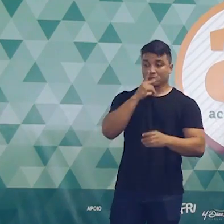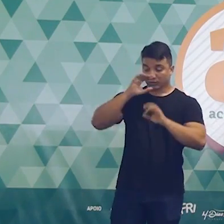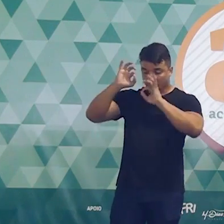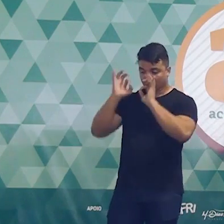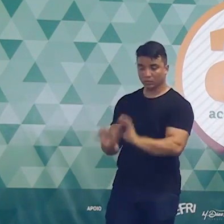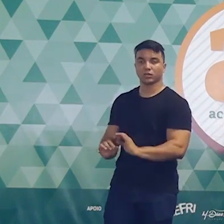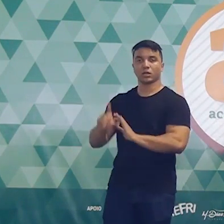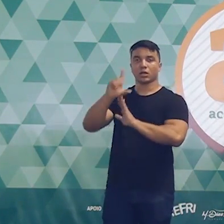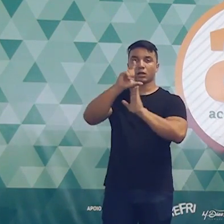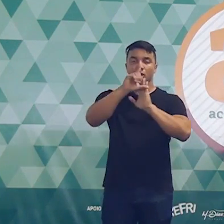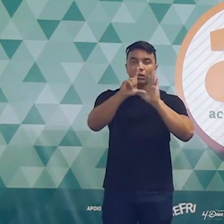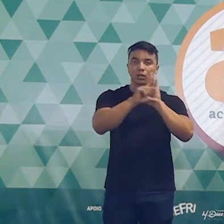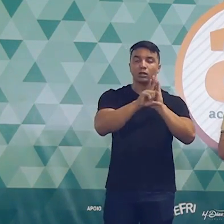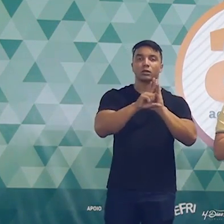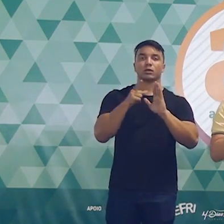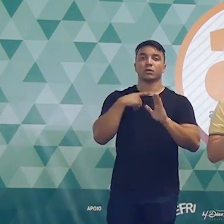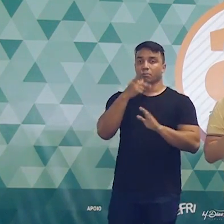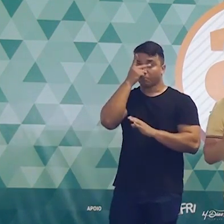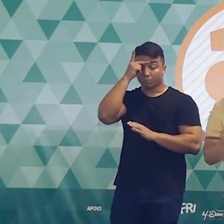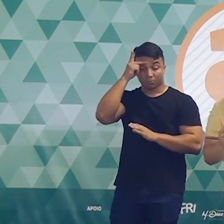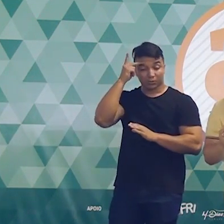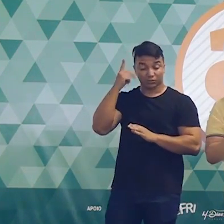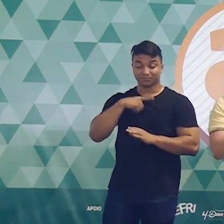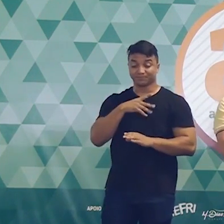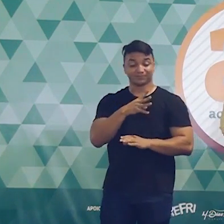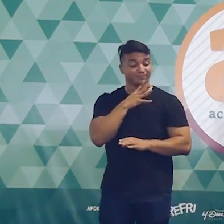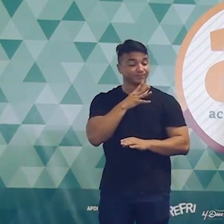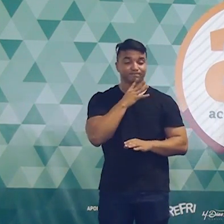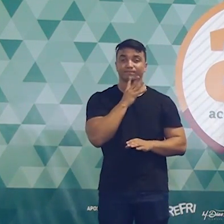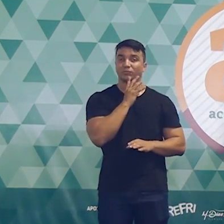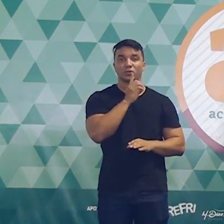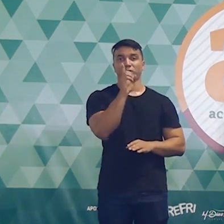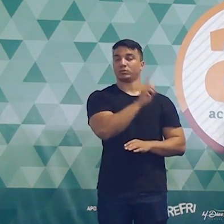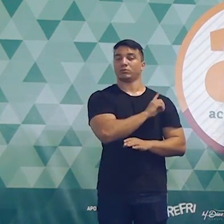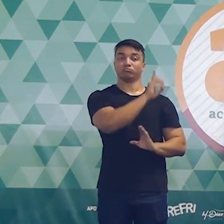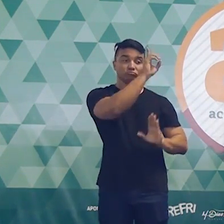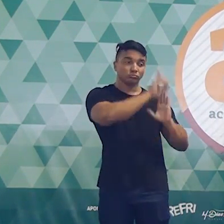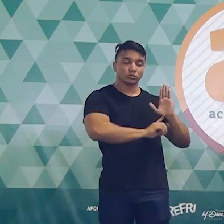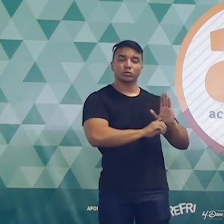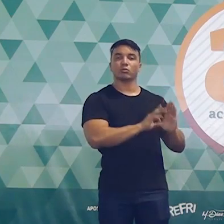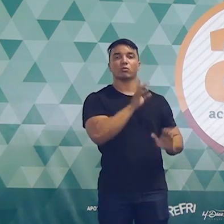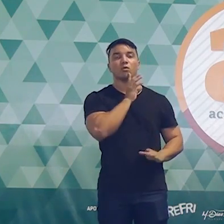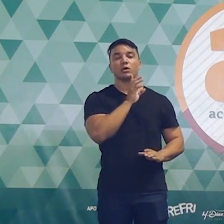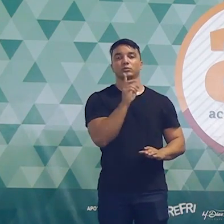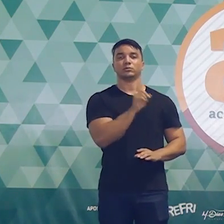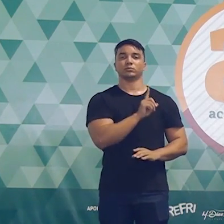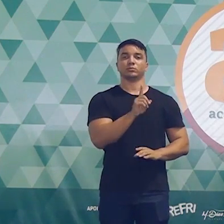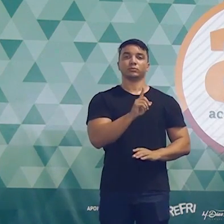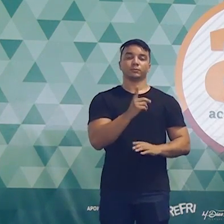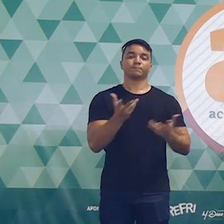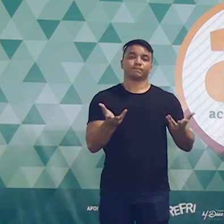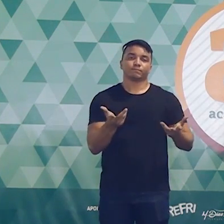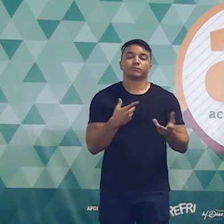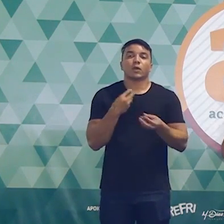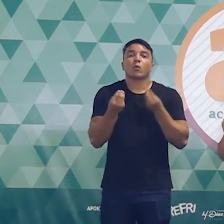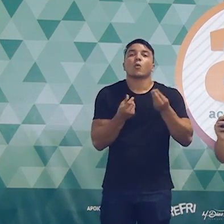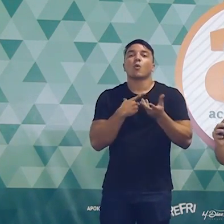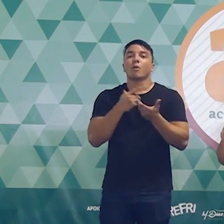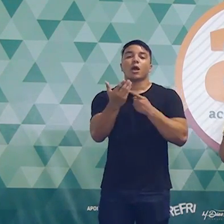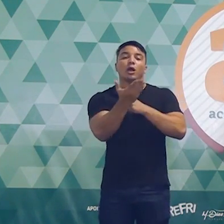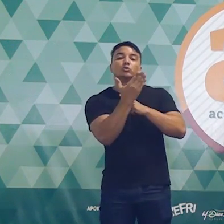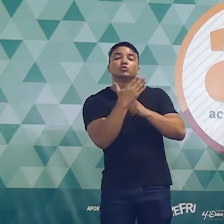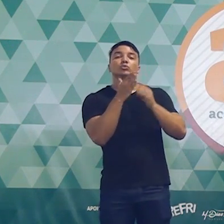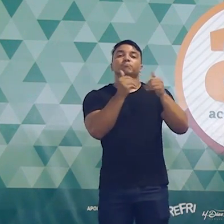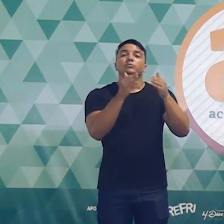garanta, boa parte da população não conhece seus direitos, boa parte da população não sabe a quem recorrer diante